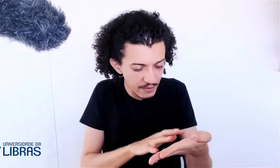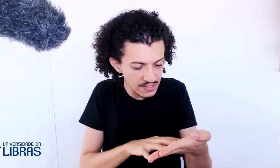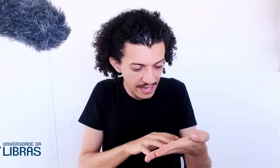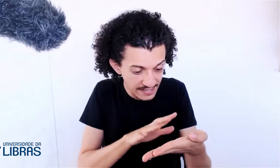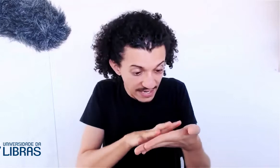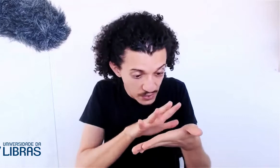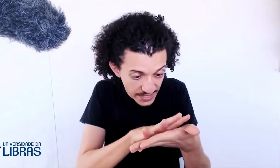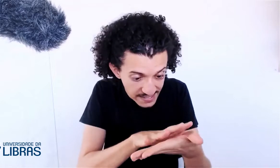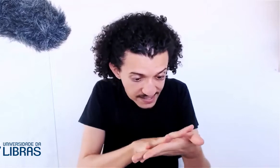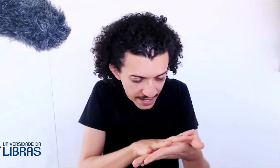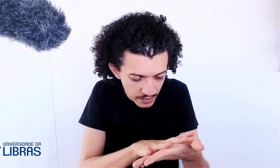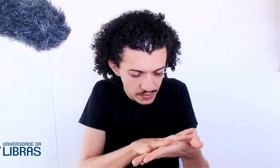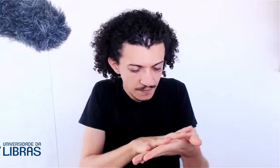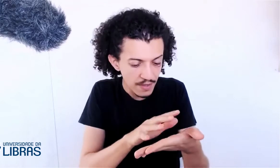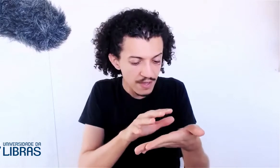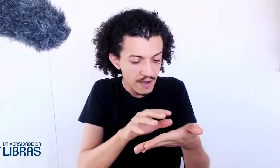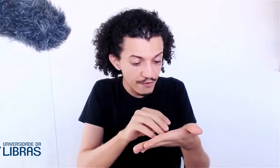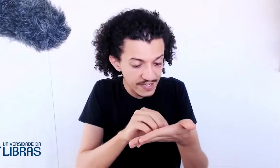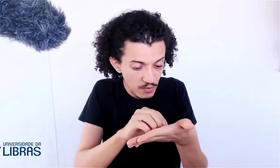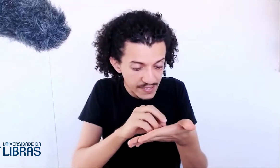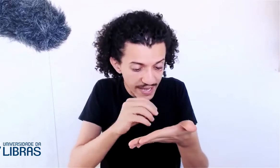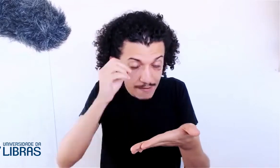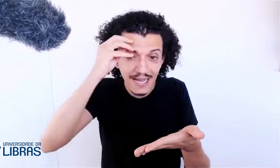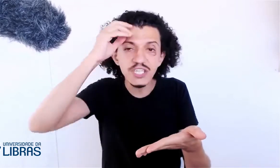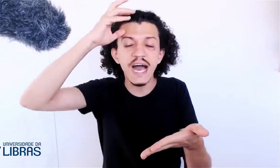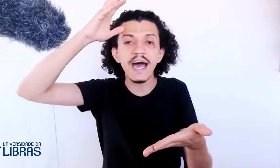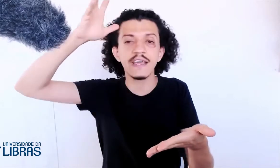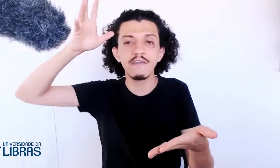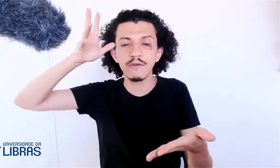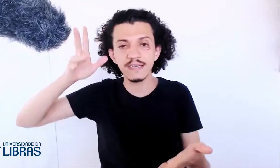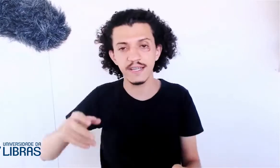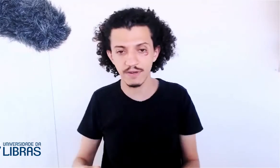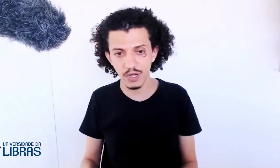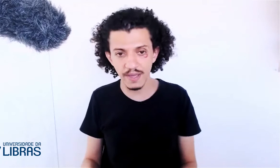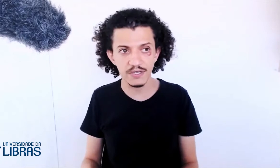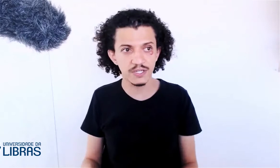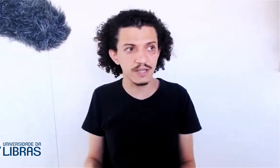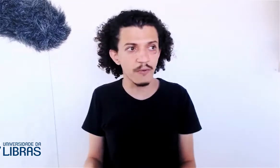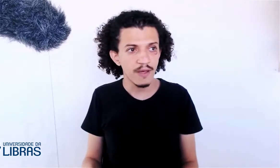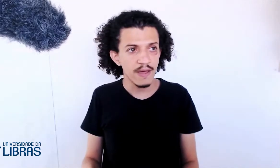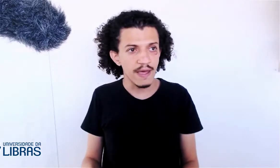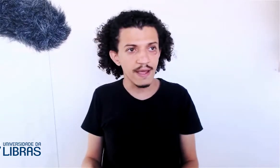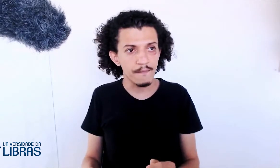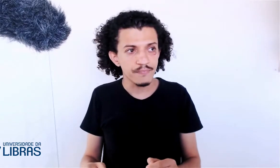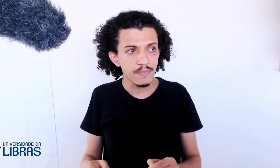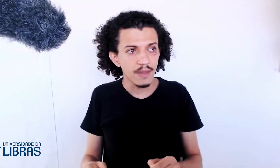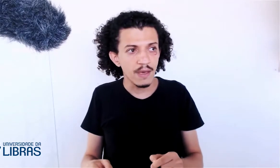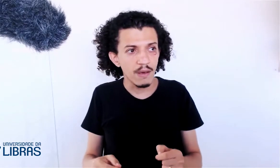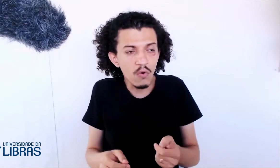língua de sinais ali, os sinais escritos, você consegue imaginar aquilo acontecendo na sua mente. Então, eu